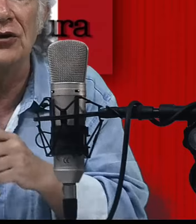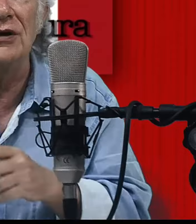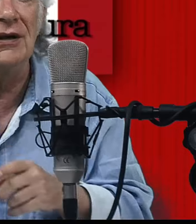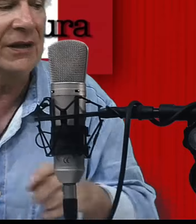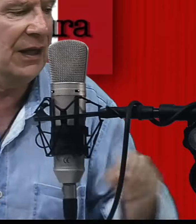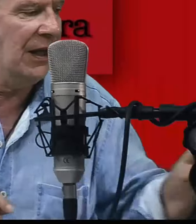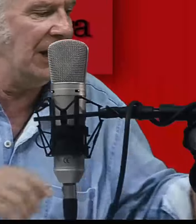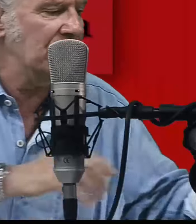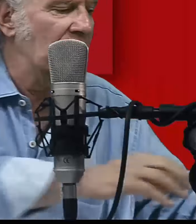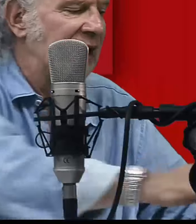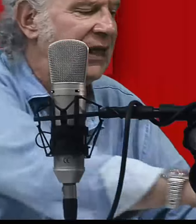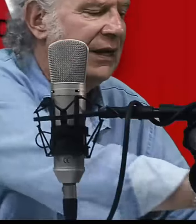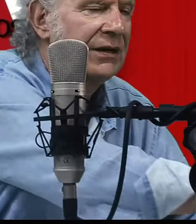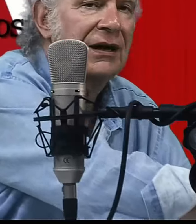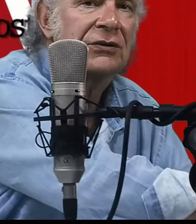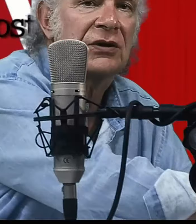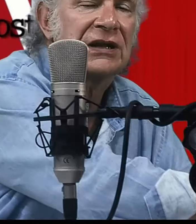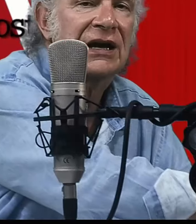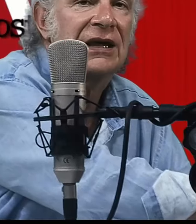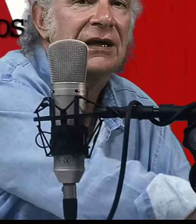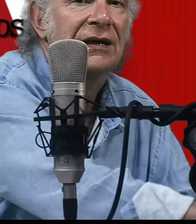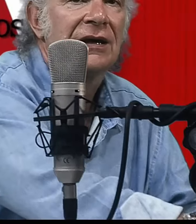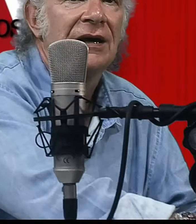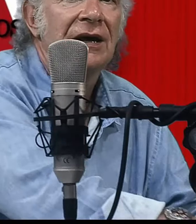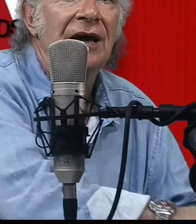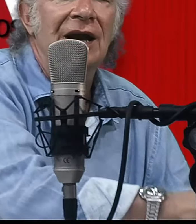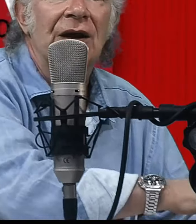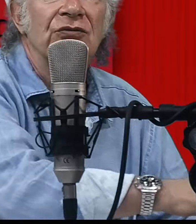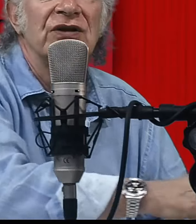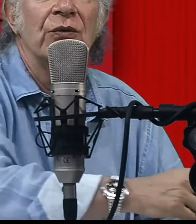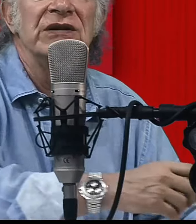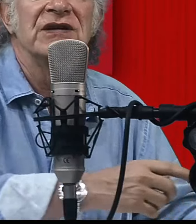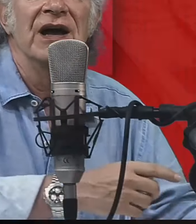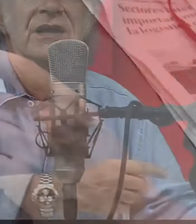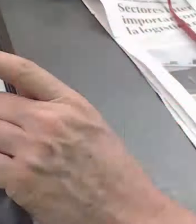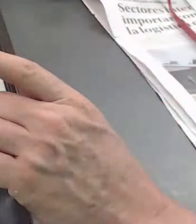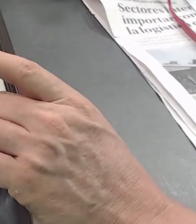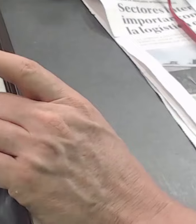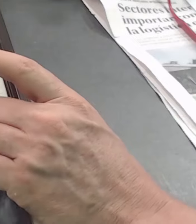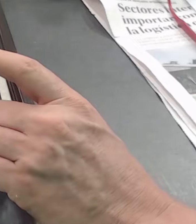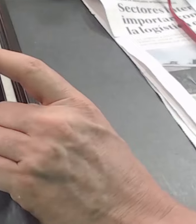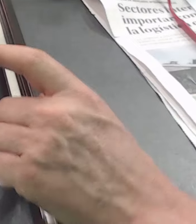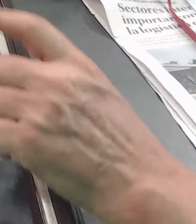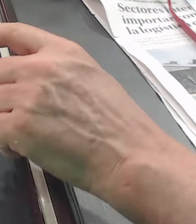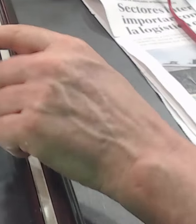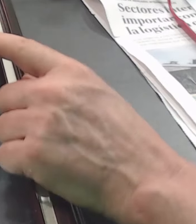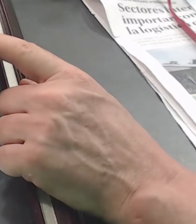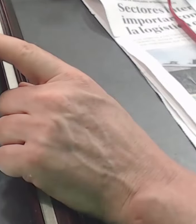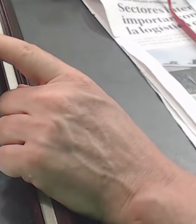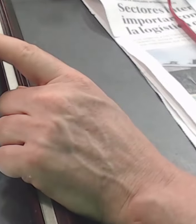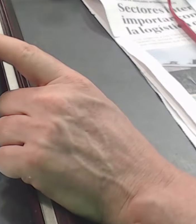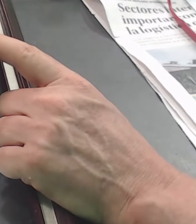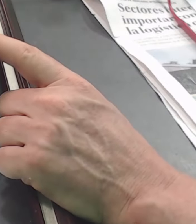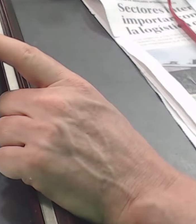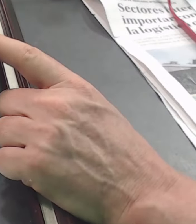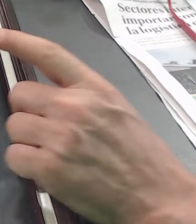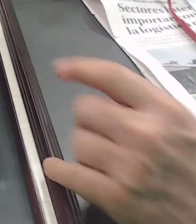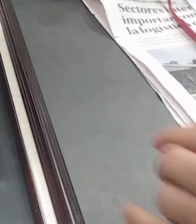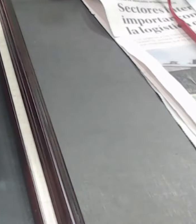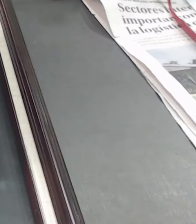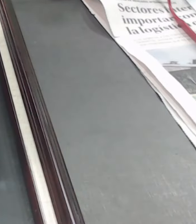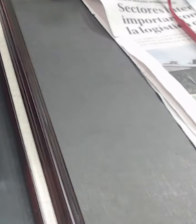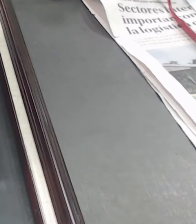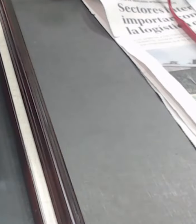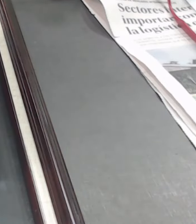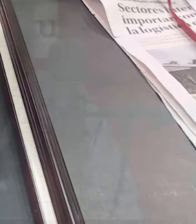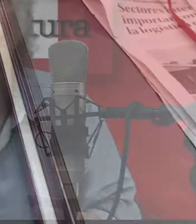yo soy, esto de aquí, esto que está aquí, es la consecuencia de lo que uno hace acá. Entonces